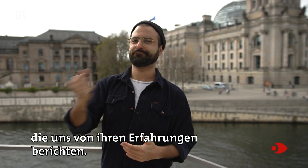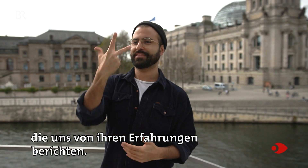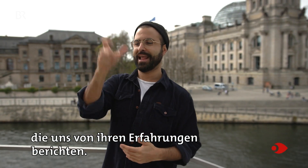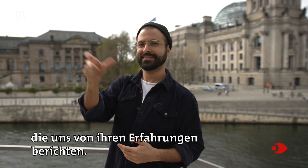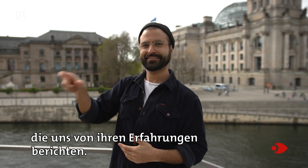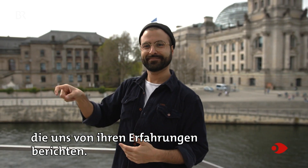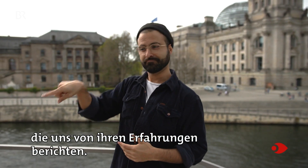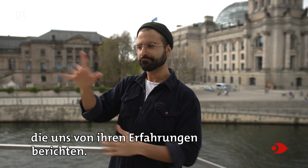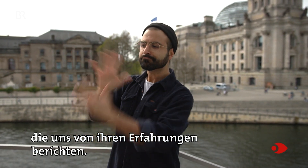ihren Erfahrungen berichten.